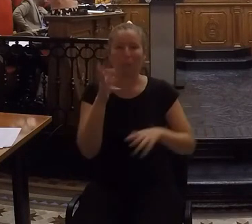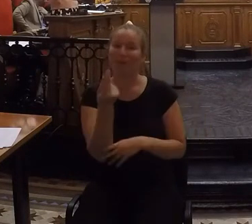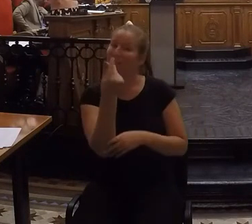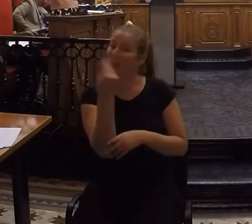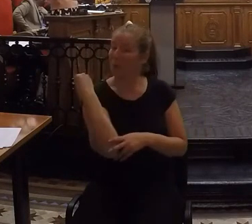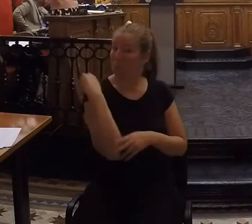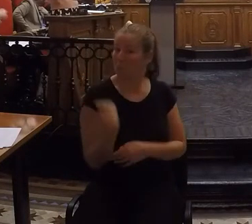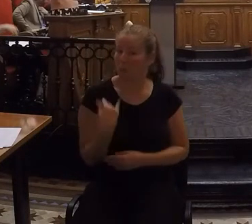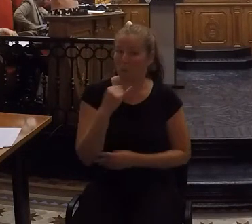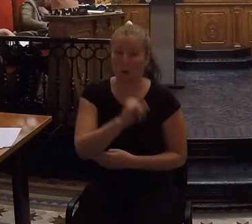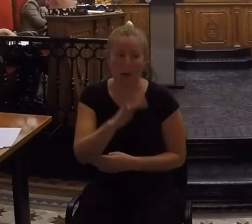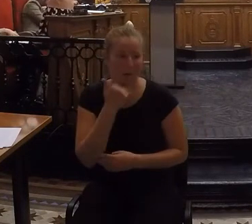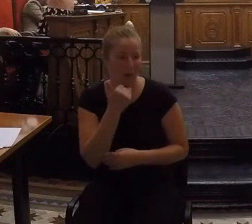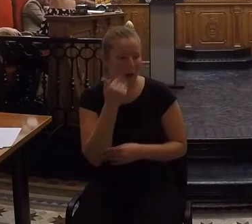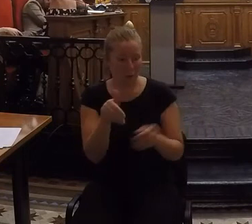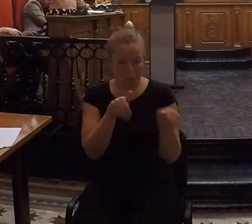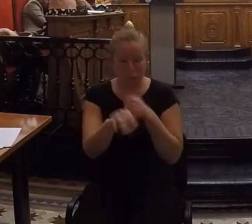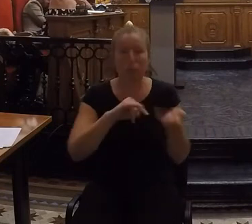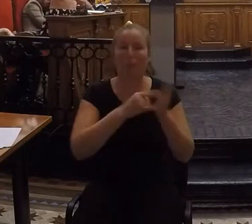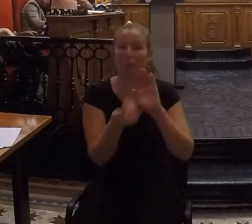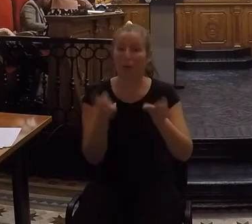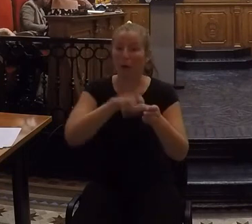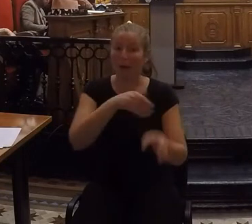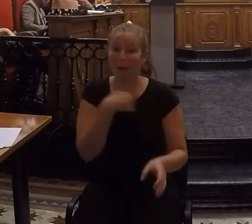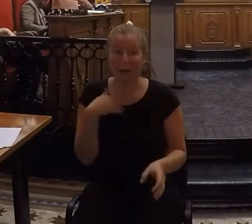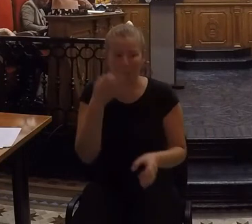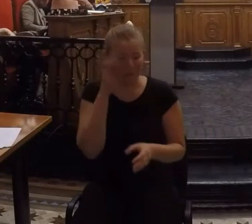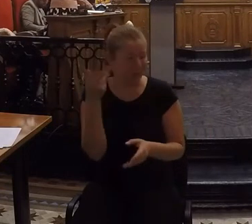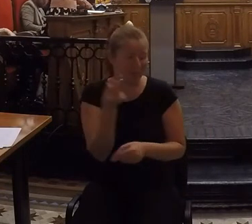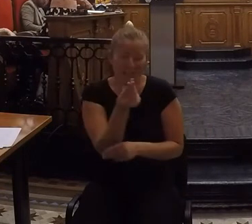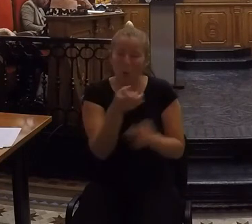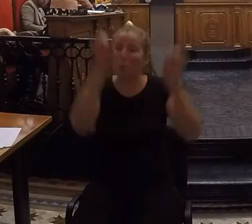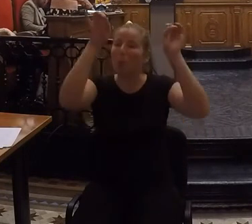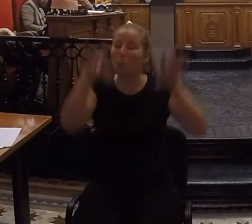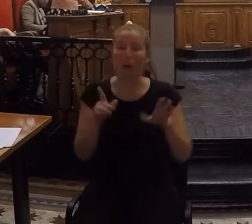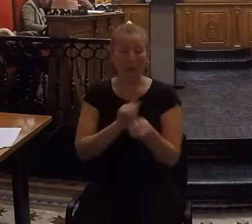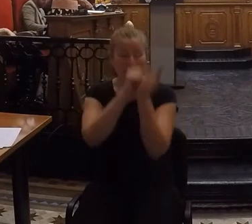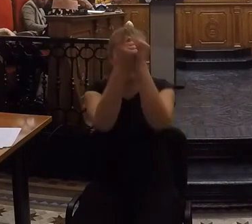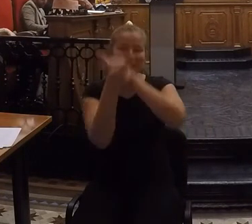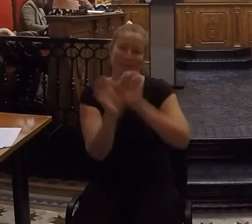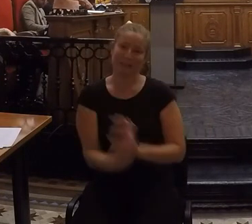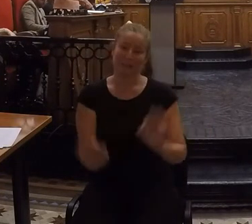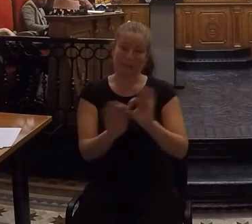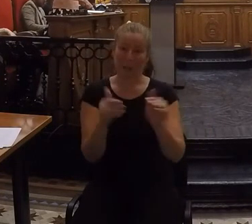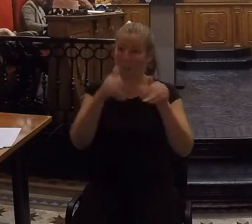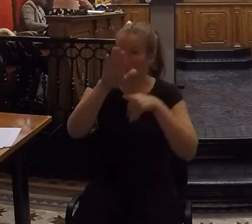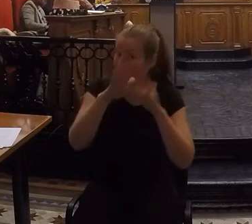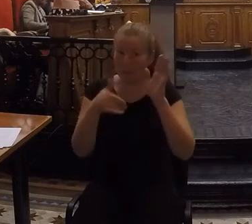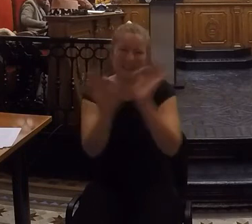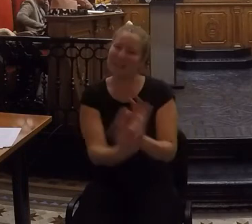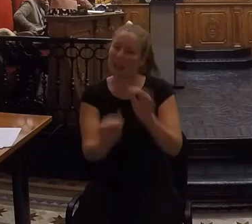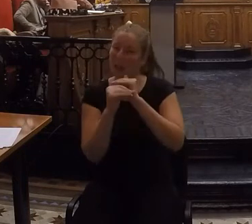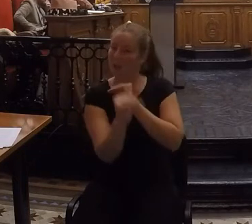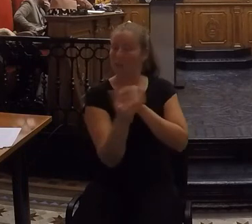tipo de proyecto. El mismo dinero, ni un euro más. Y debería usted dejar que sus compañeros le asesoren un